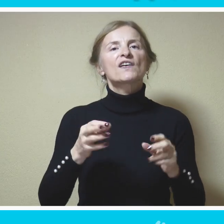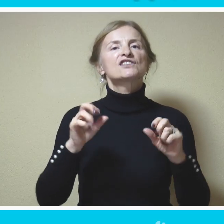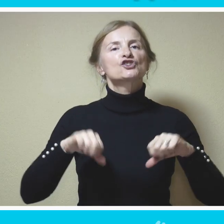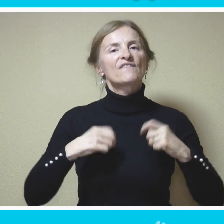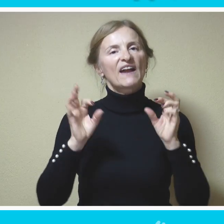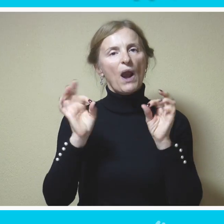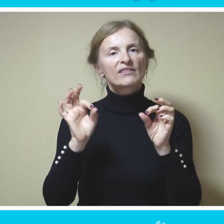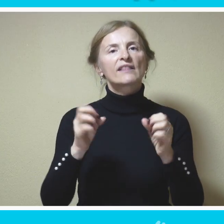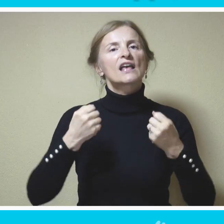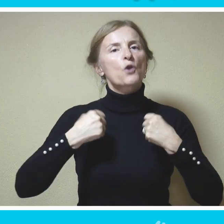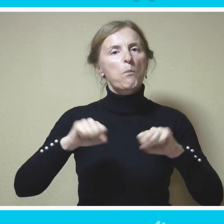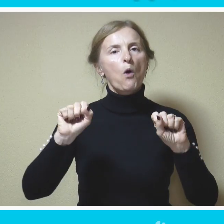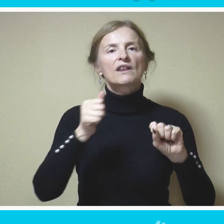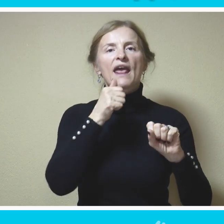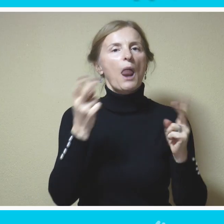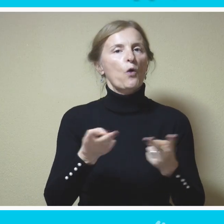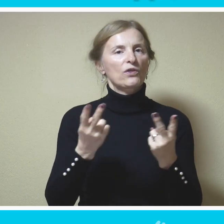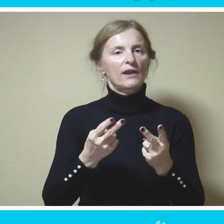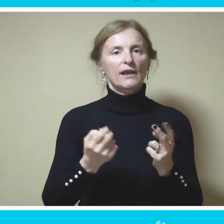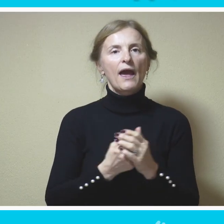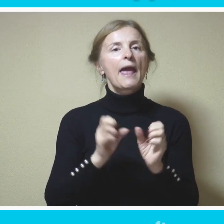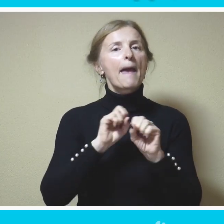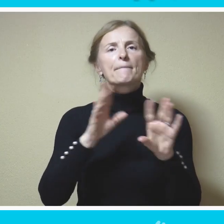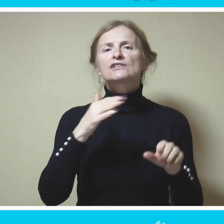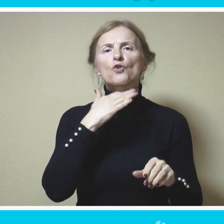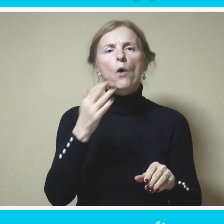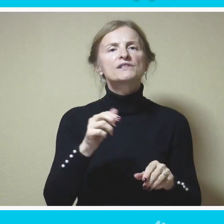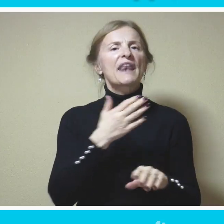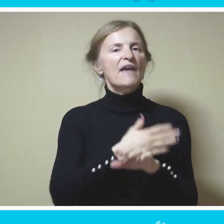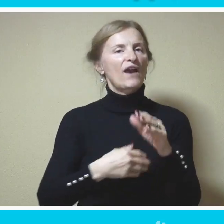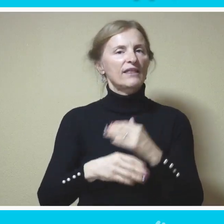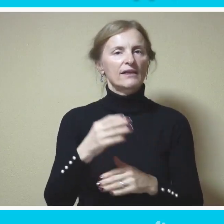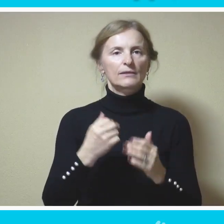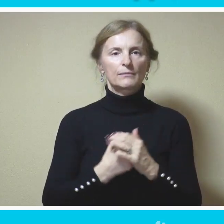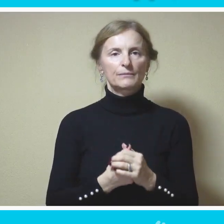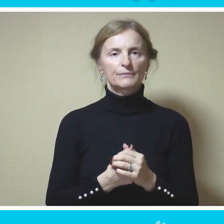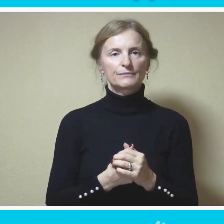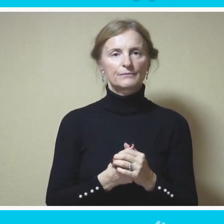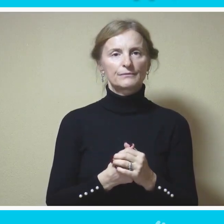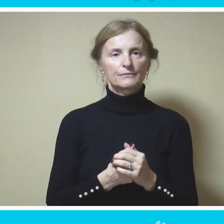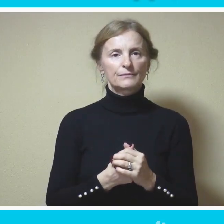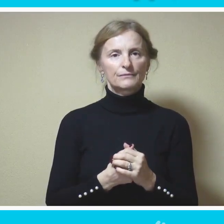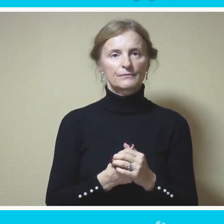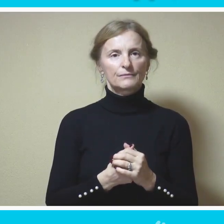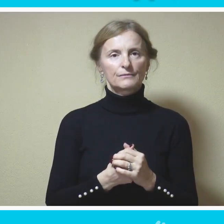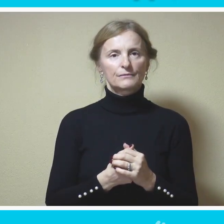da se živi kvalitetnije, slobodnije i lagodnije, bez obzira na invaliditet.